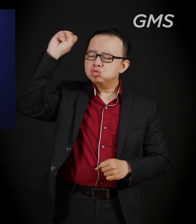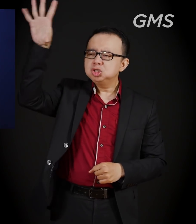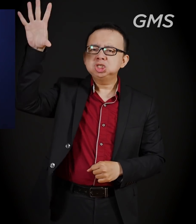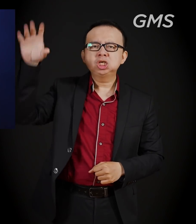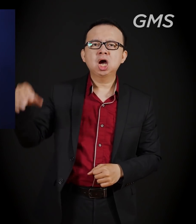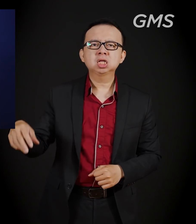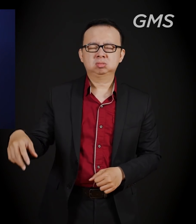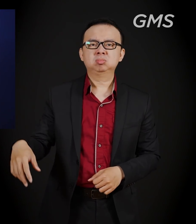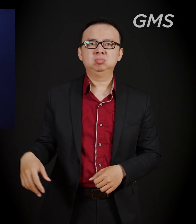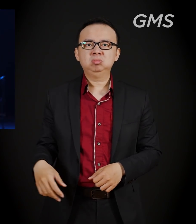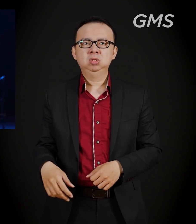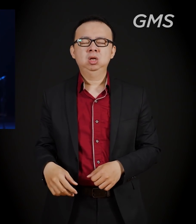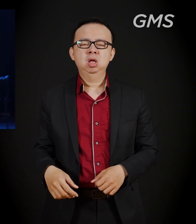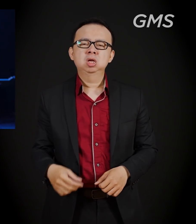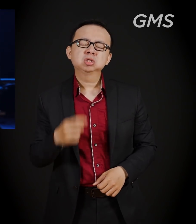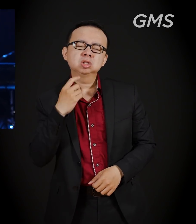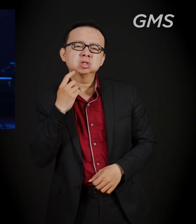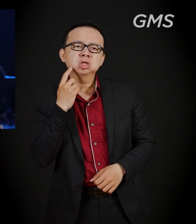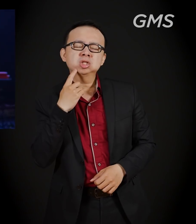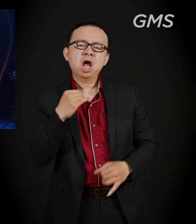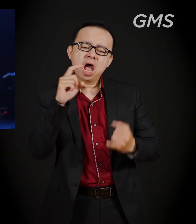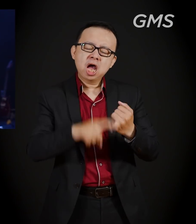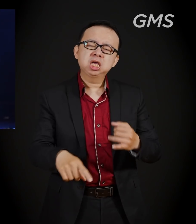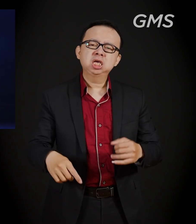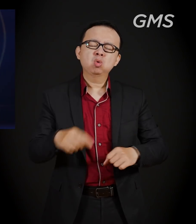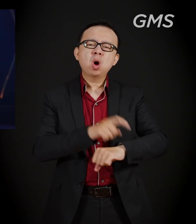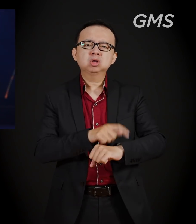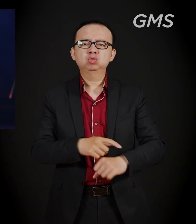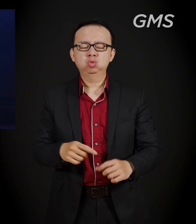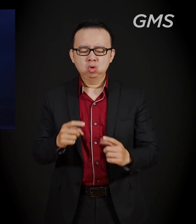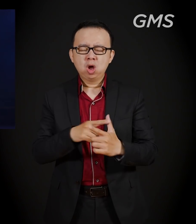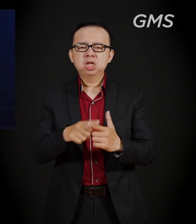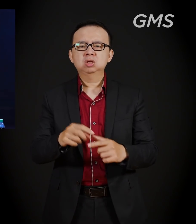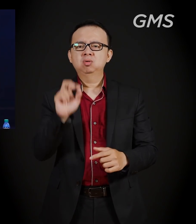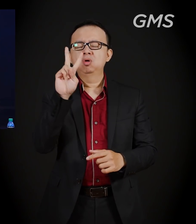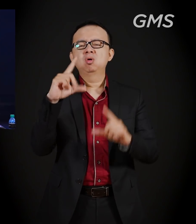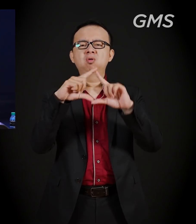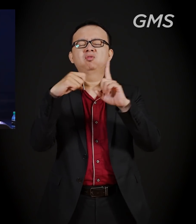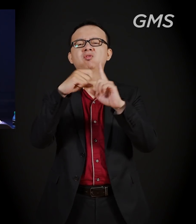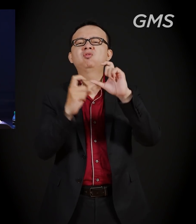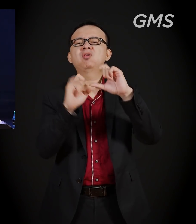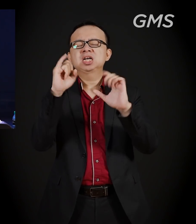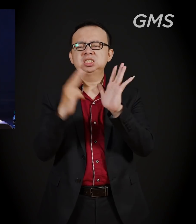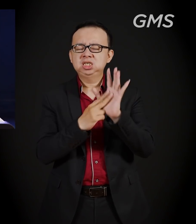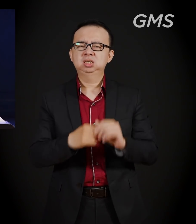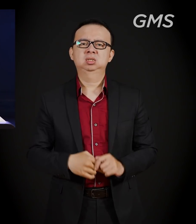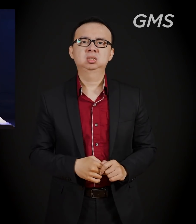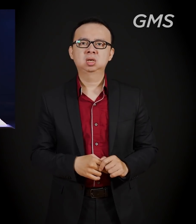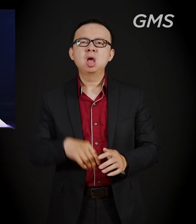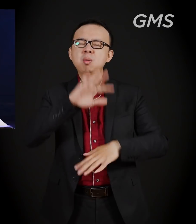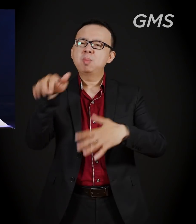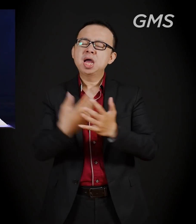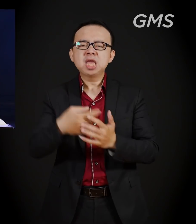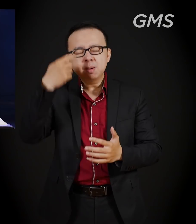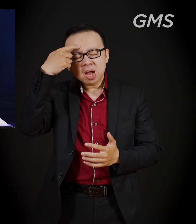karunia, membahas tentang akhir zaman, membahas tentang vaksin yang berurusan dengan roh jahat. Ada